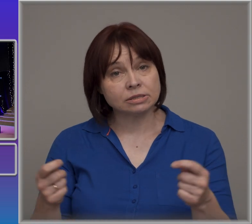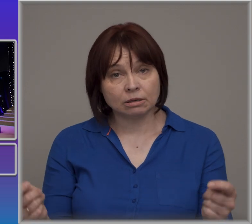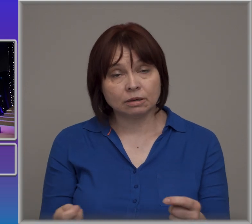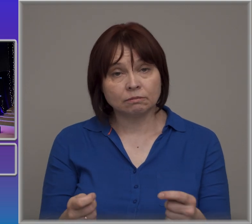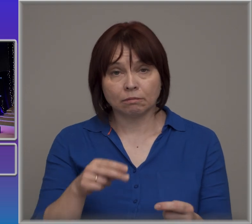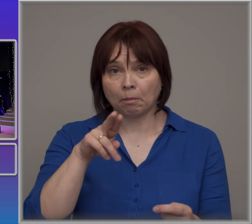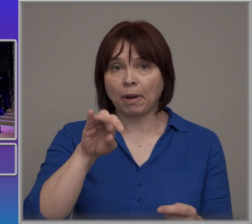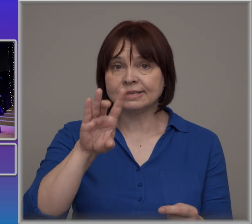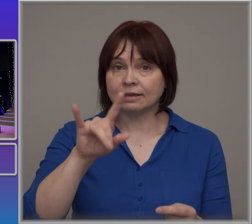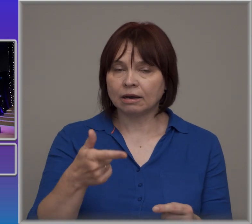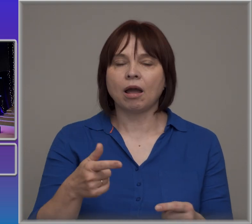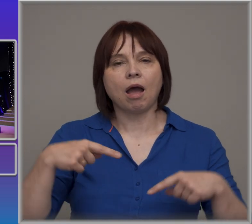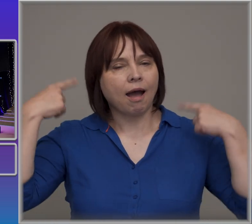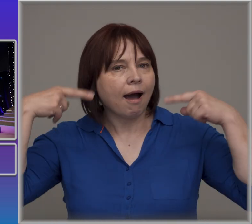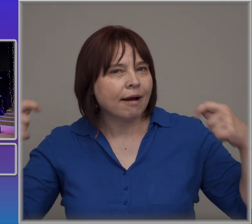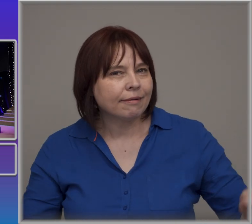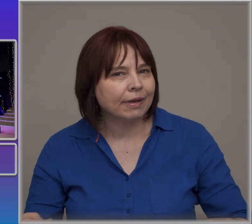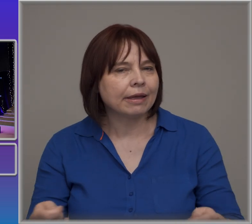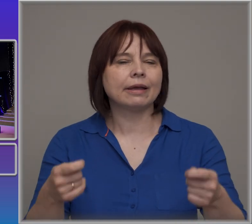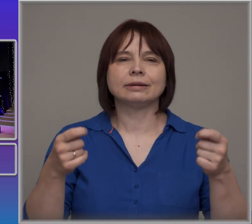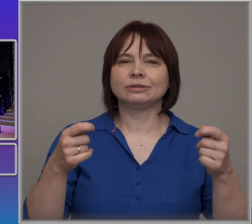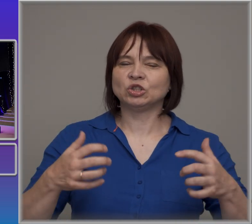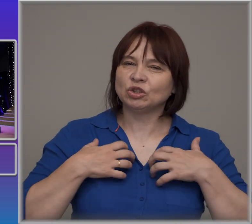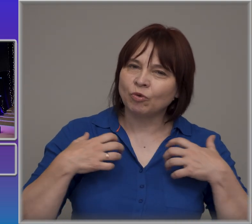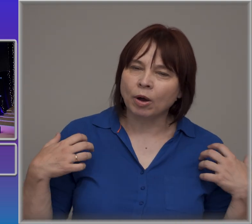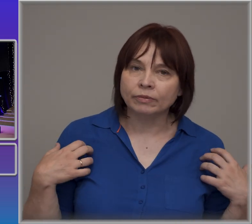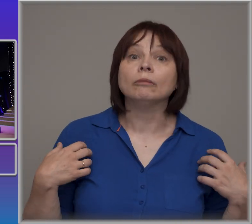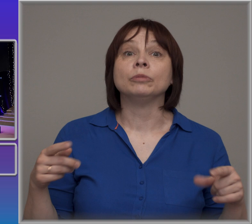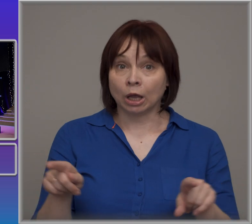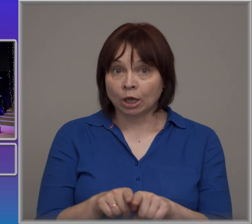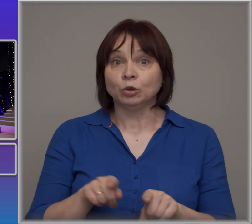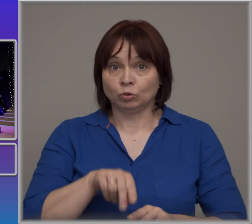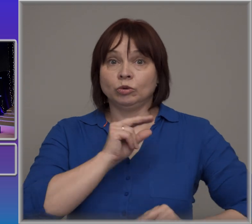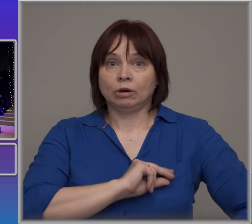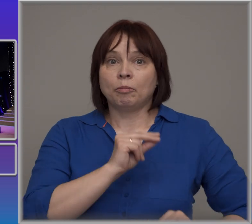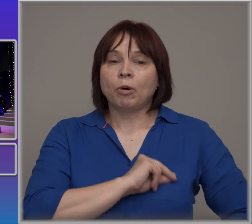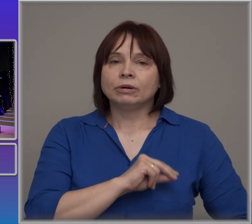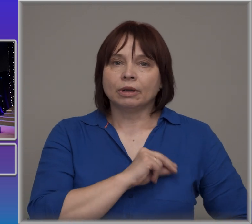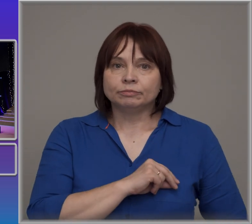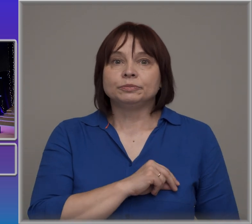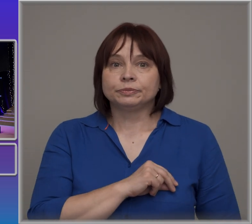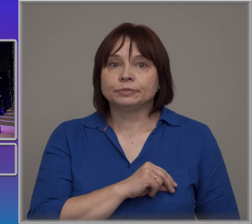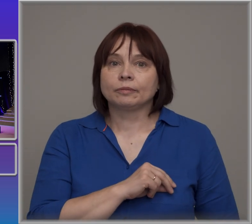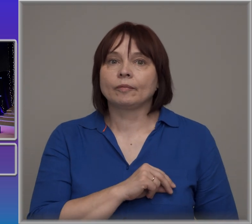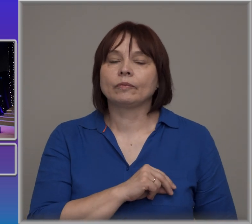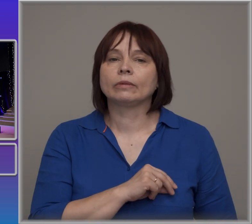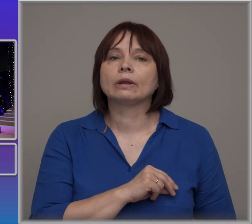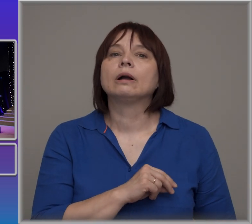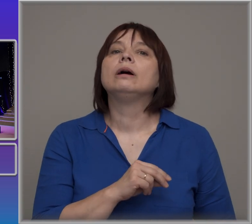этот воинский призыв, призвание в армию. То есть Бог, Он говорит о себе, как о том, кто